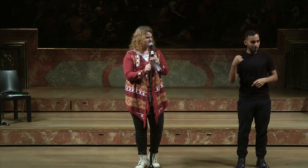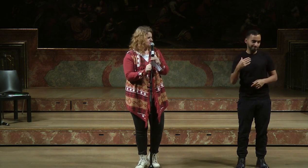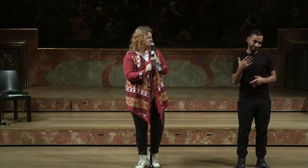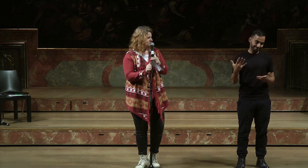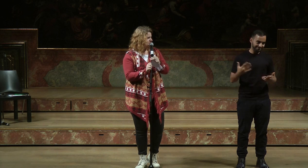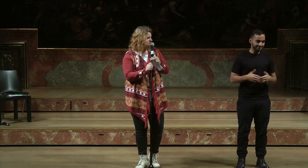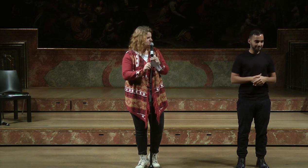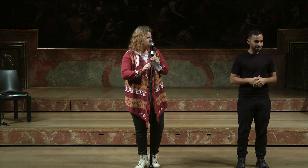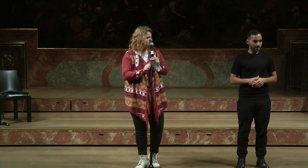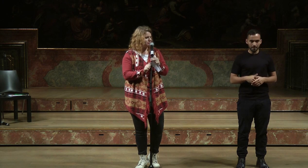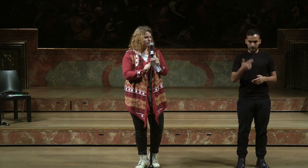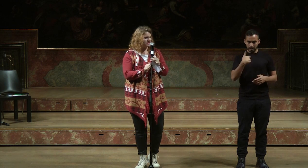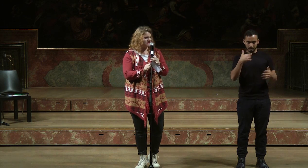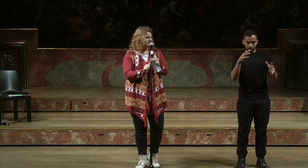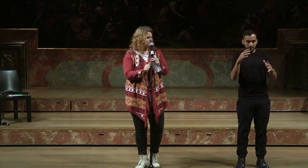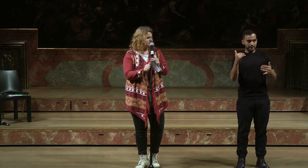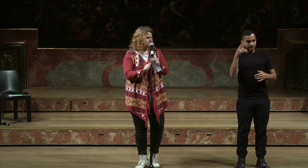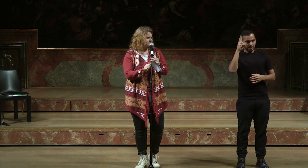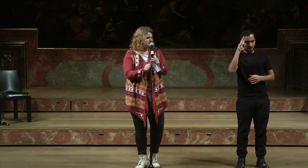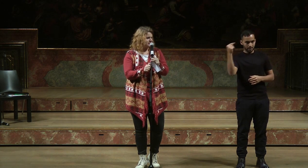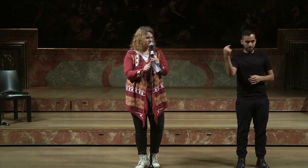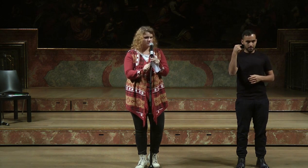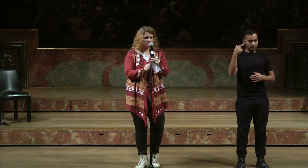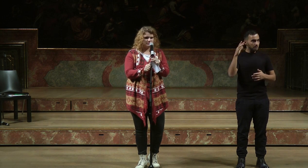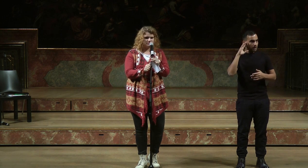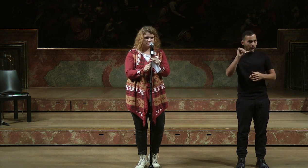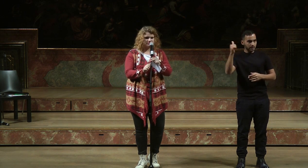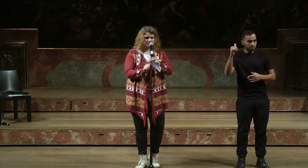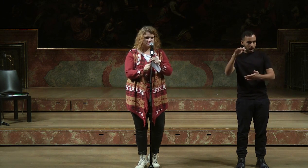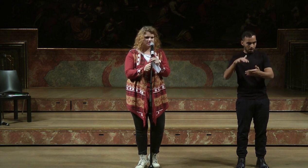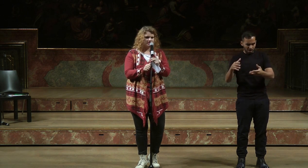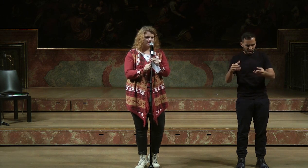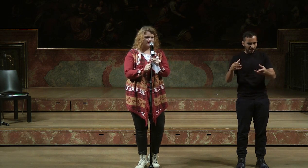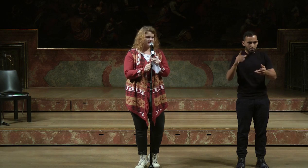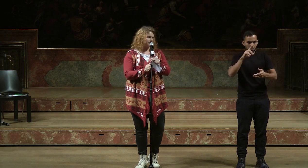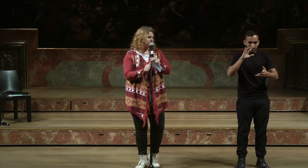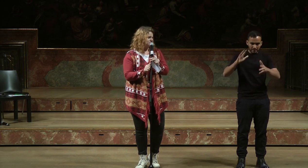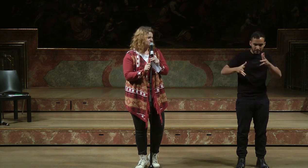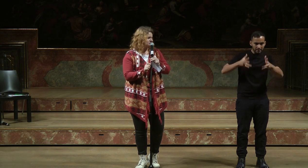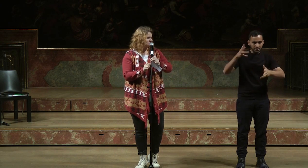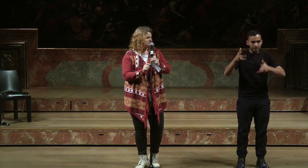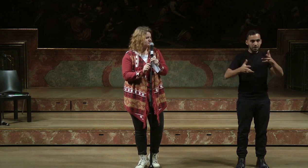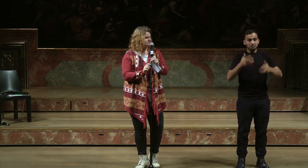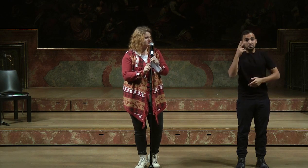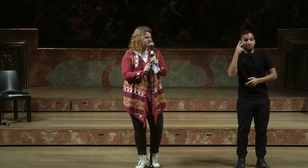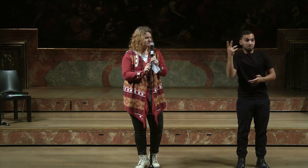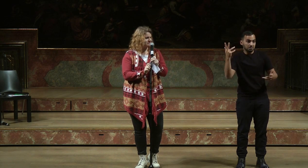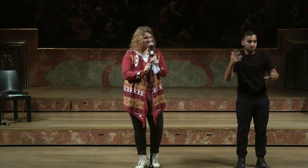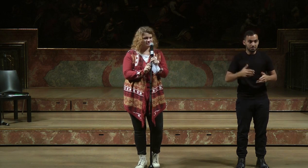Also, so wie ich das jetzt verstanden habe, probiert der Delil quasi den Text trotzdem ein bisschen zu übersetzen, was sehr schön ist und ich das sehr, sehr